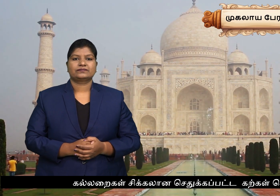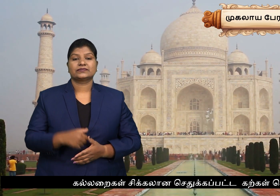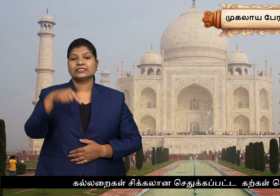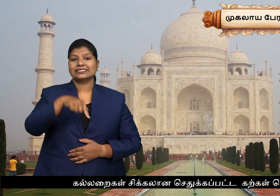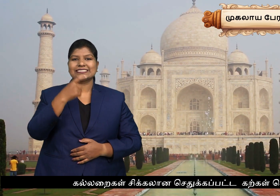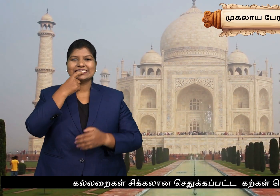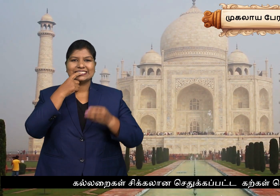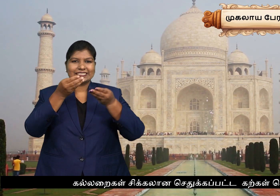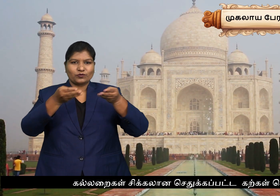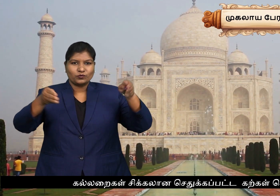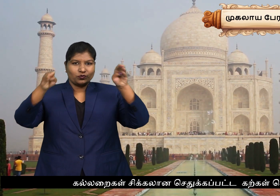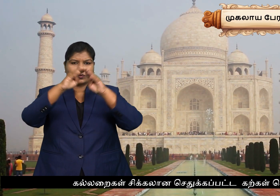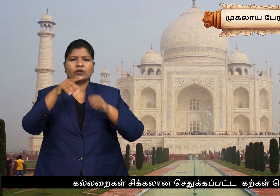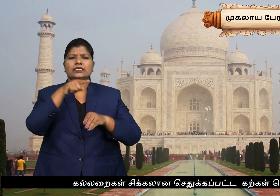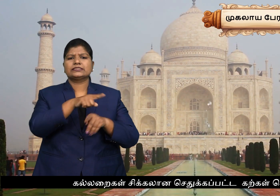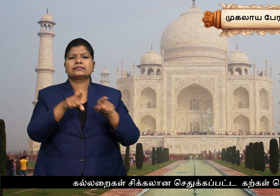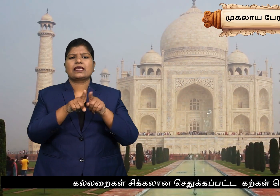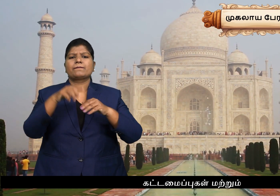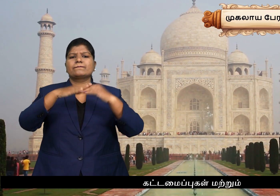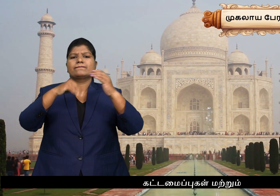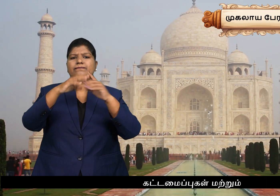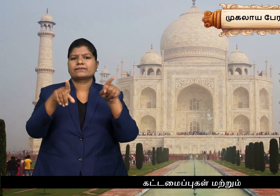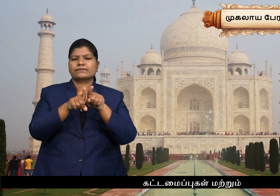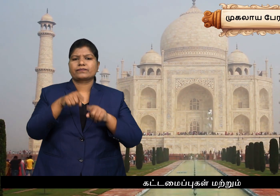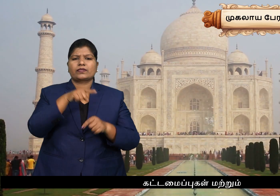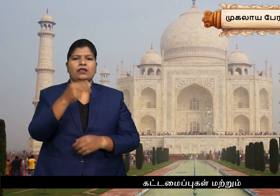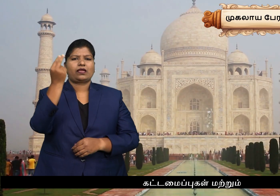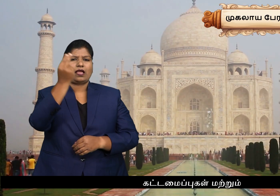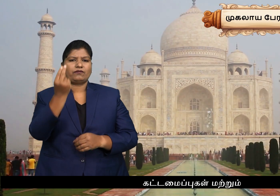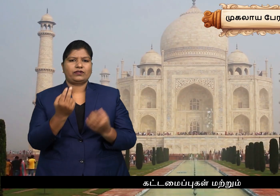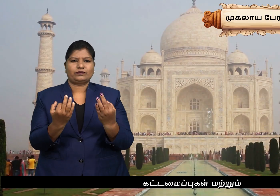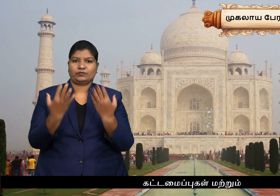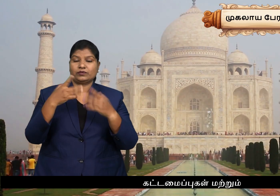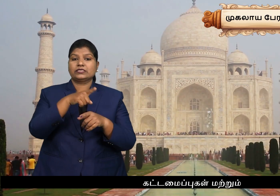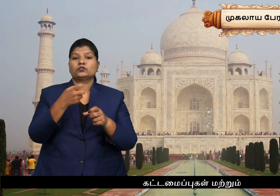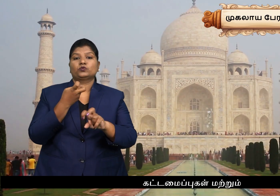கல்லறைகள் சிக்கலான செதுக்கப்பட்ட கற்கள் கொண்ட கட்டமைப்புகள் மற்றும்